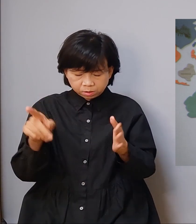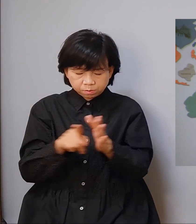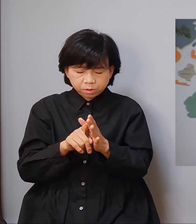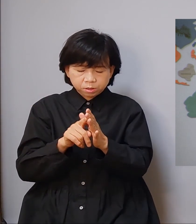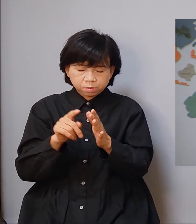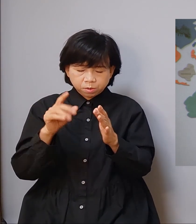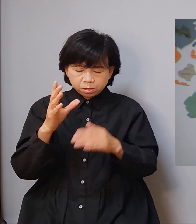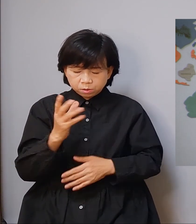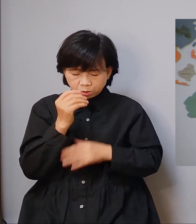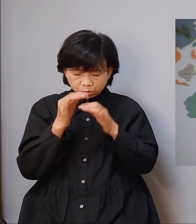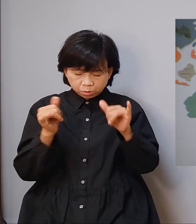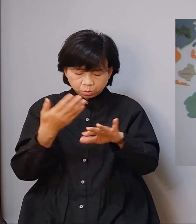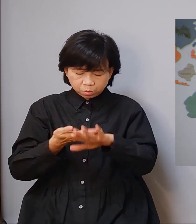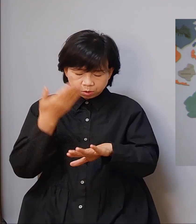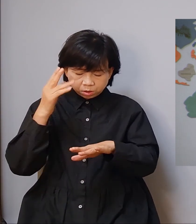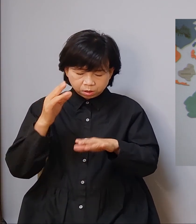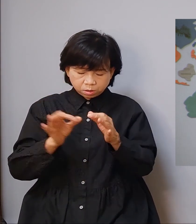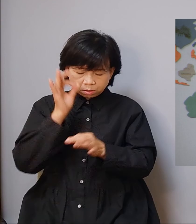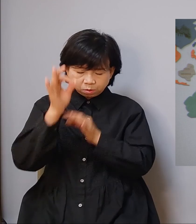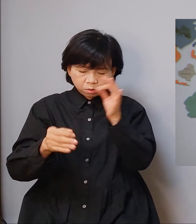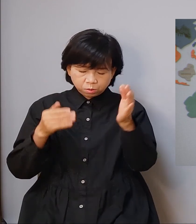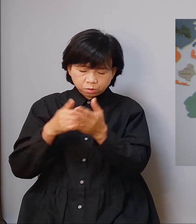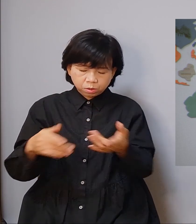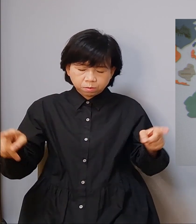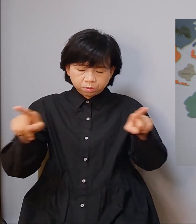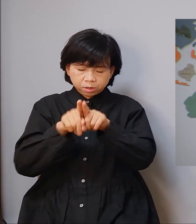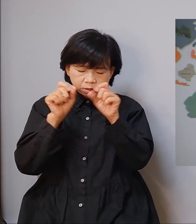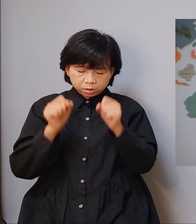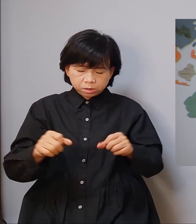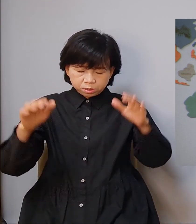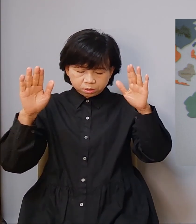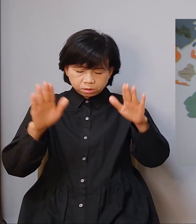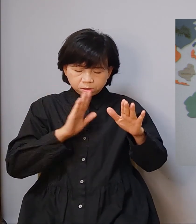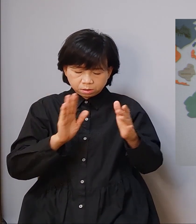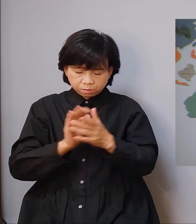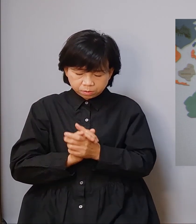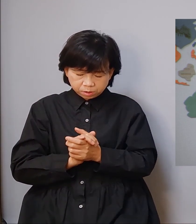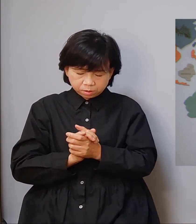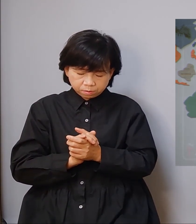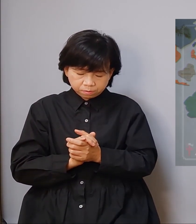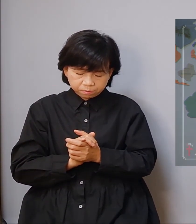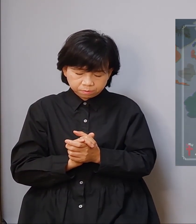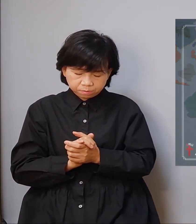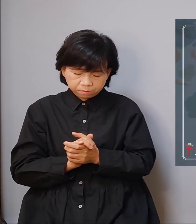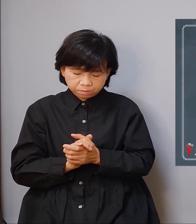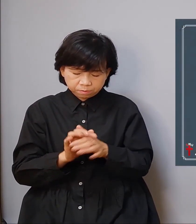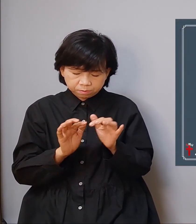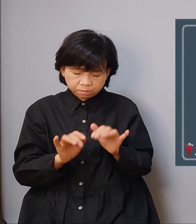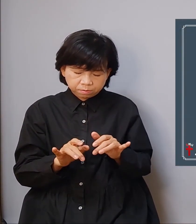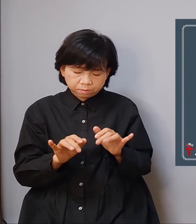믿음의 성도들 위해 영원토록 함께 있을지어다. 아멘.